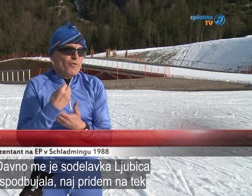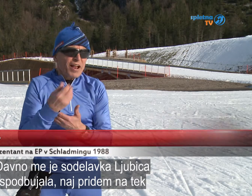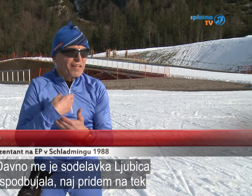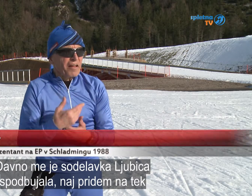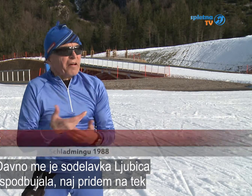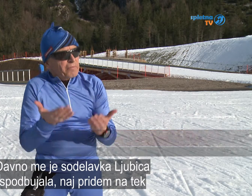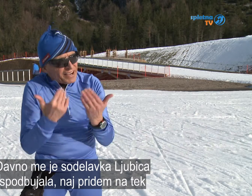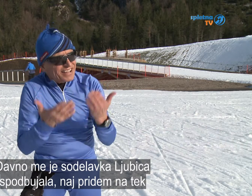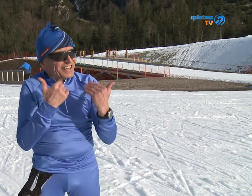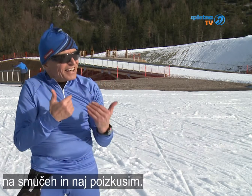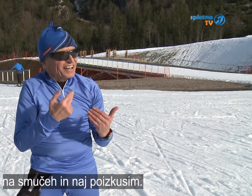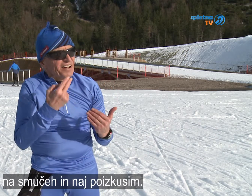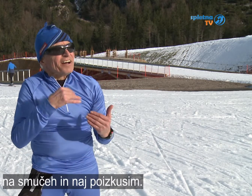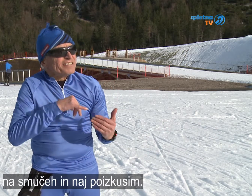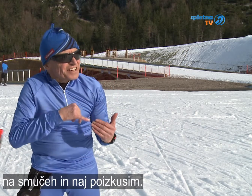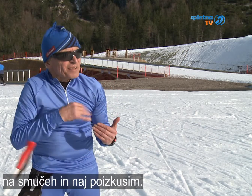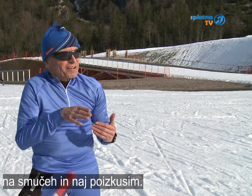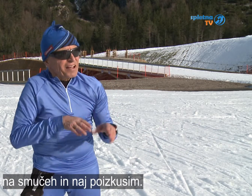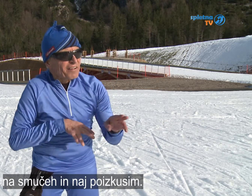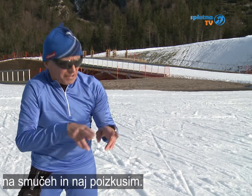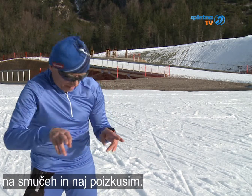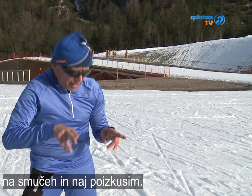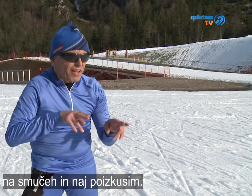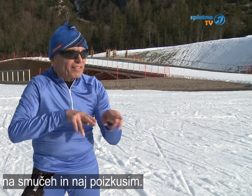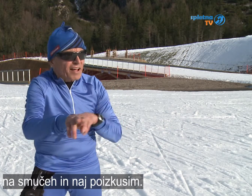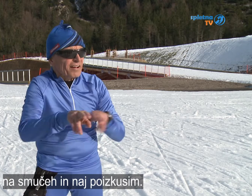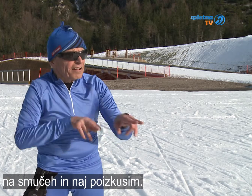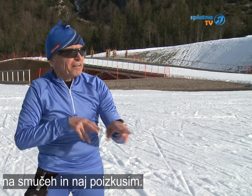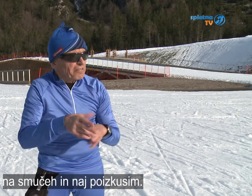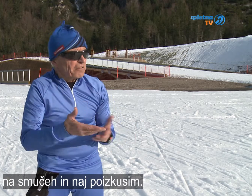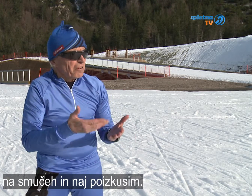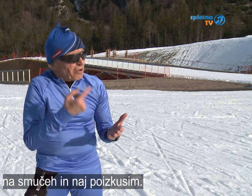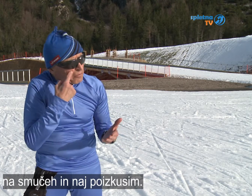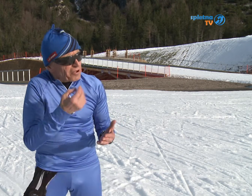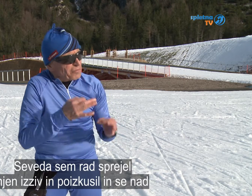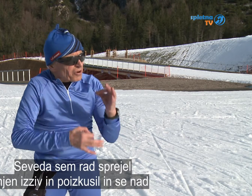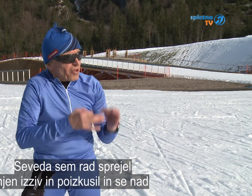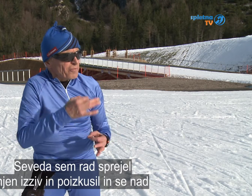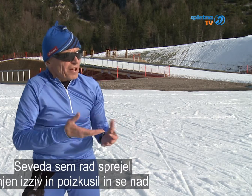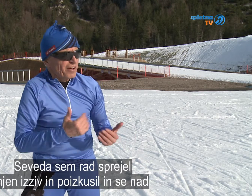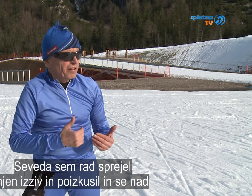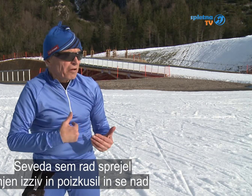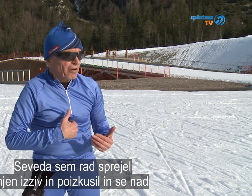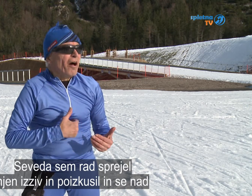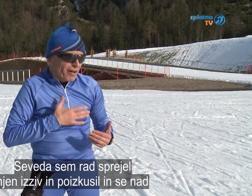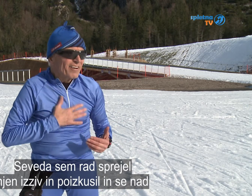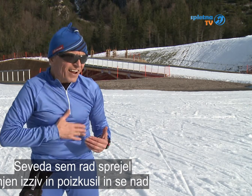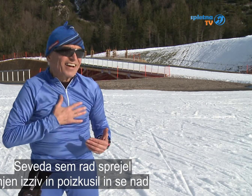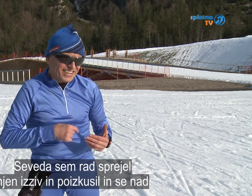Njegova sodelavka Ljubica, da ga je spodbujala, pridi na sneg, je super na tekmi na smučeh, pridi